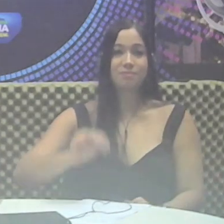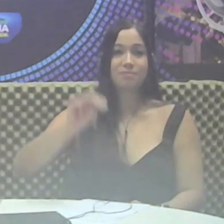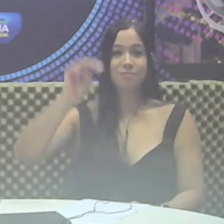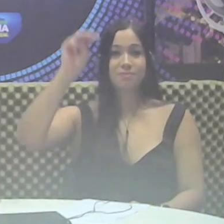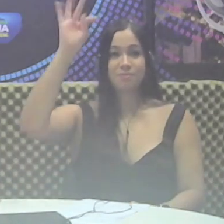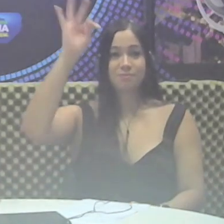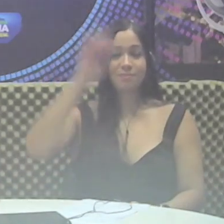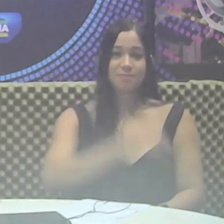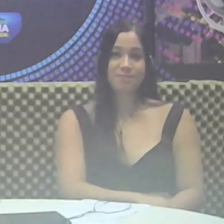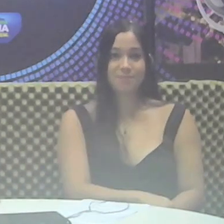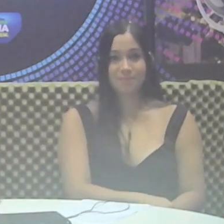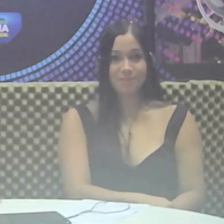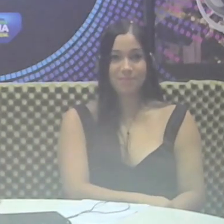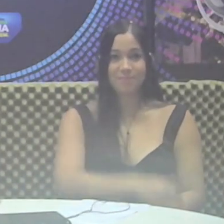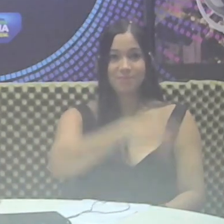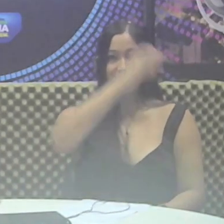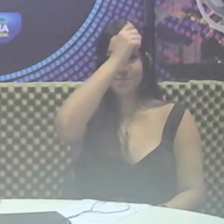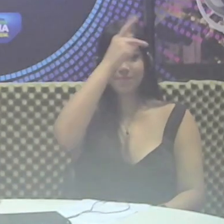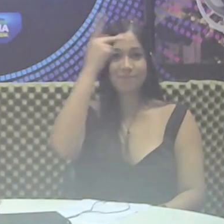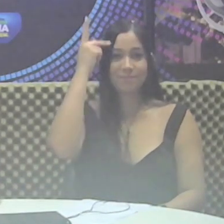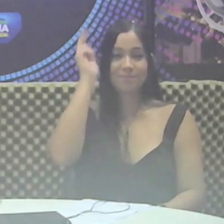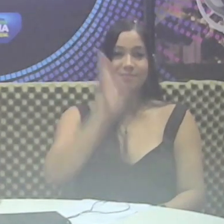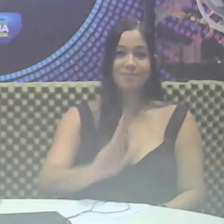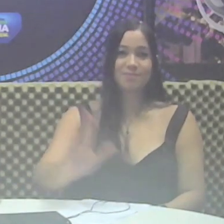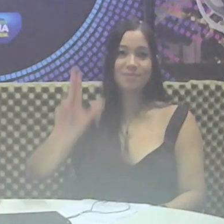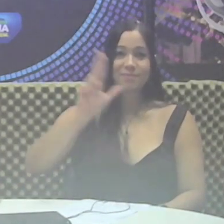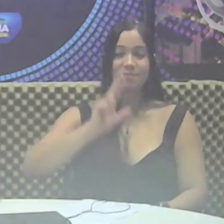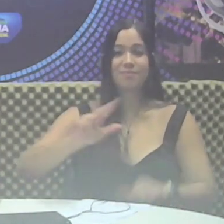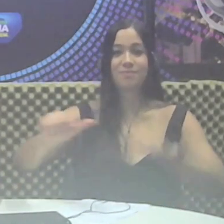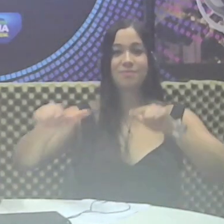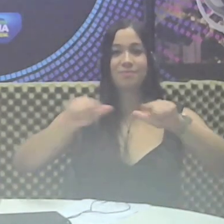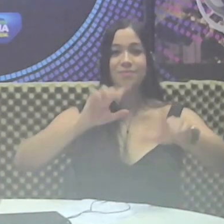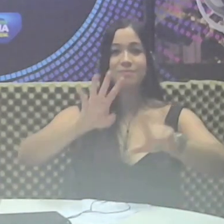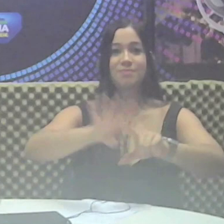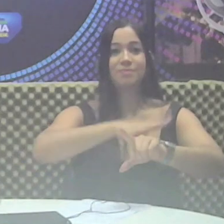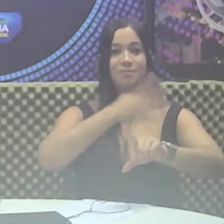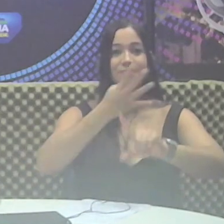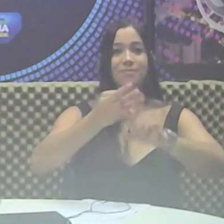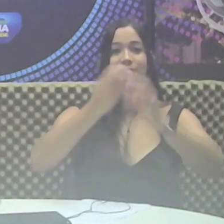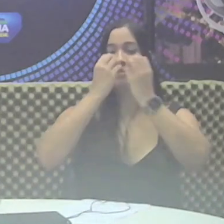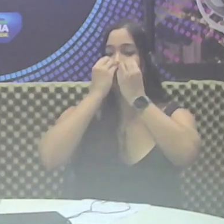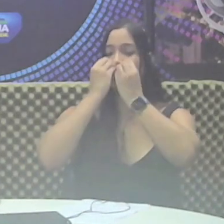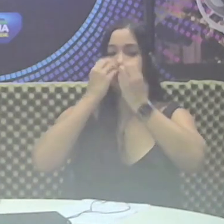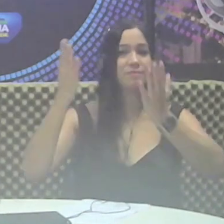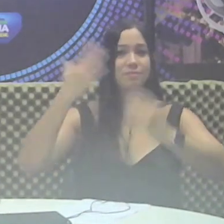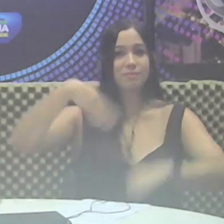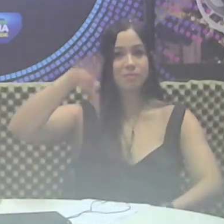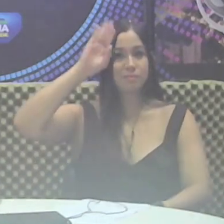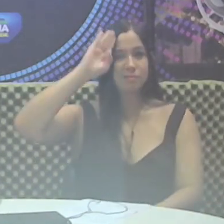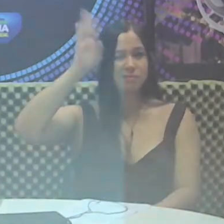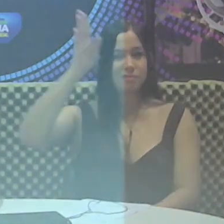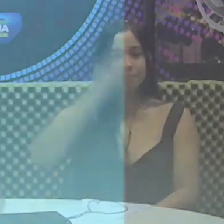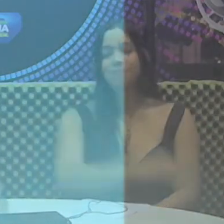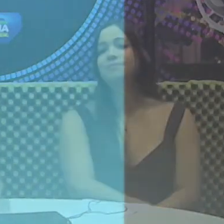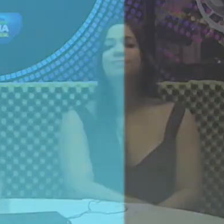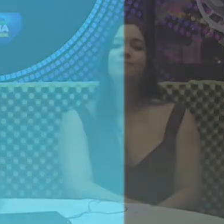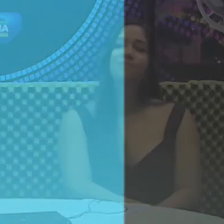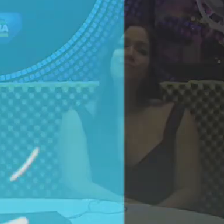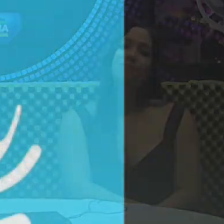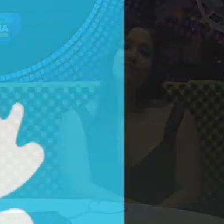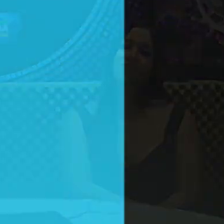Comunicação, Marco Túlio de Castro Kalimann. Prefeitura de Uberlândia. Fazer mais, fazer bem. Até a